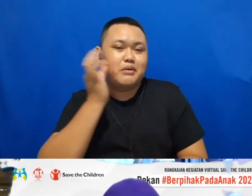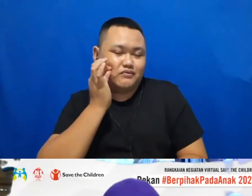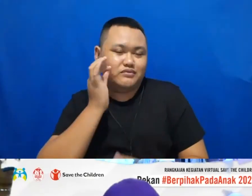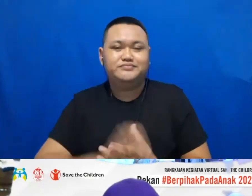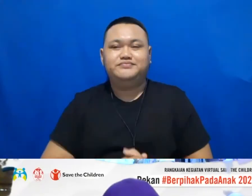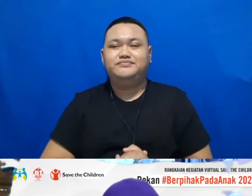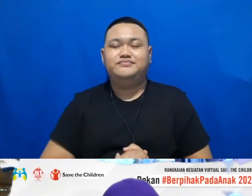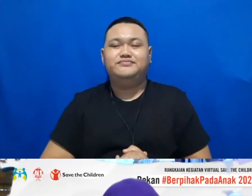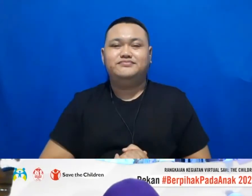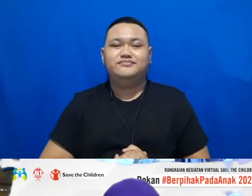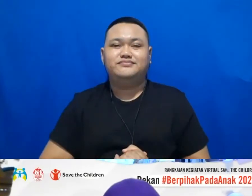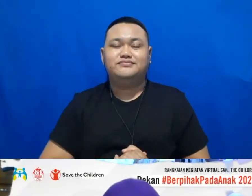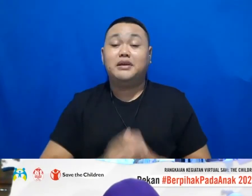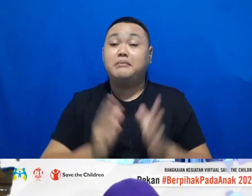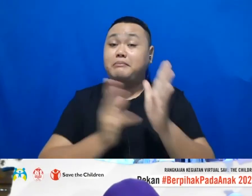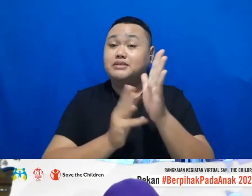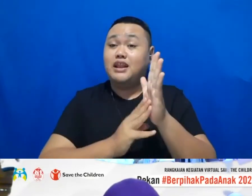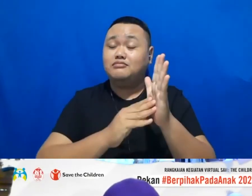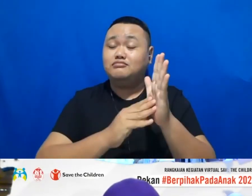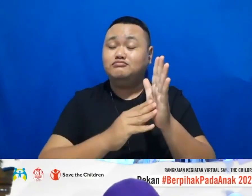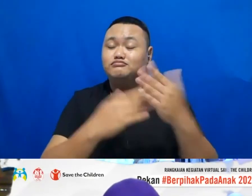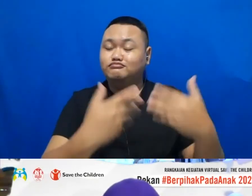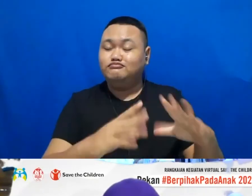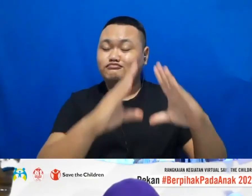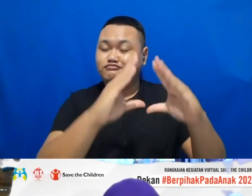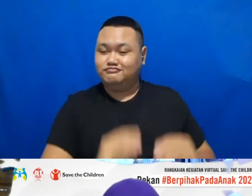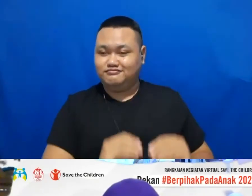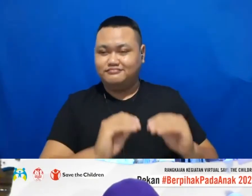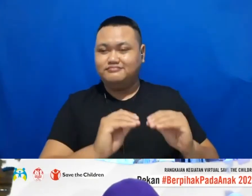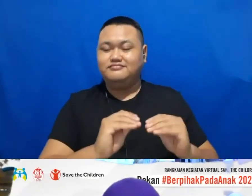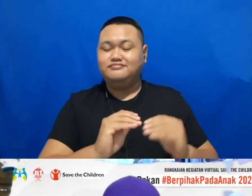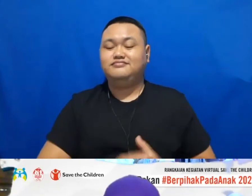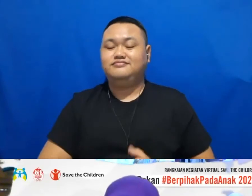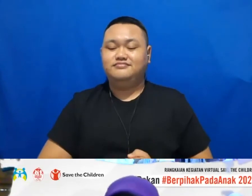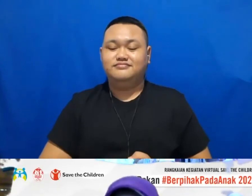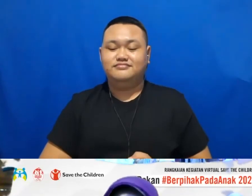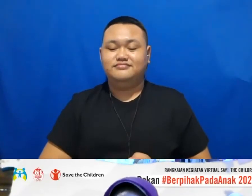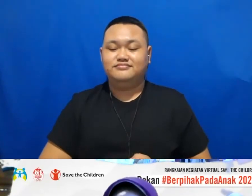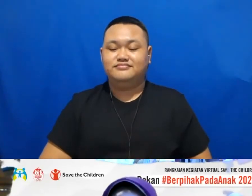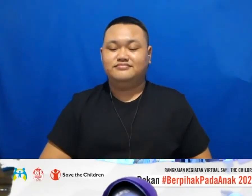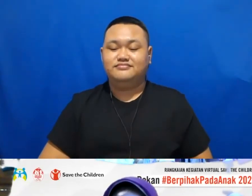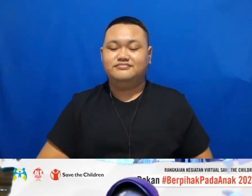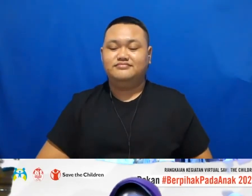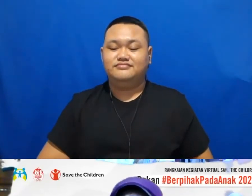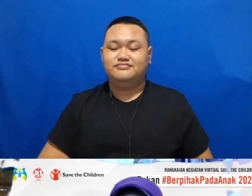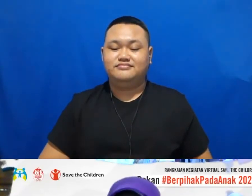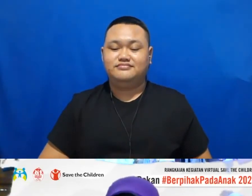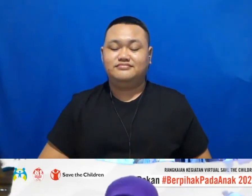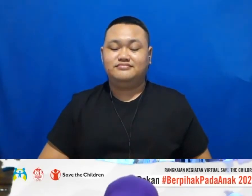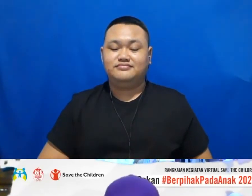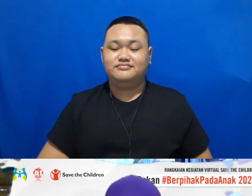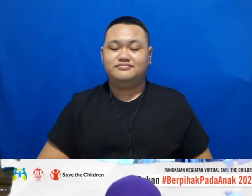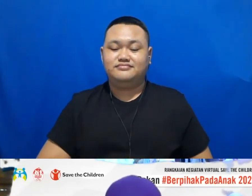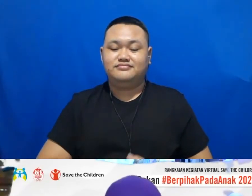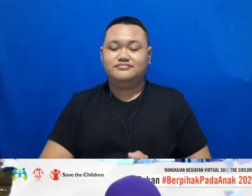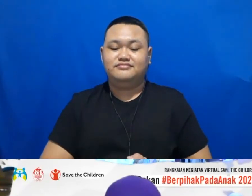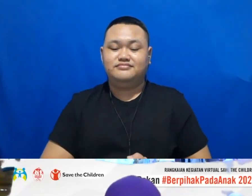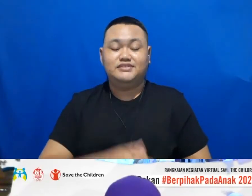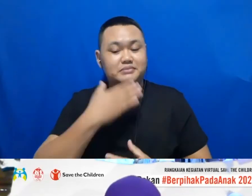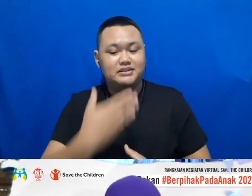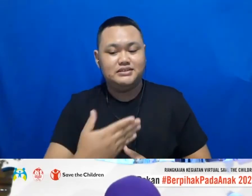tahun 2019 hingga tahun 2021 ini, beliau diangkat menjadi Duta SDGs atau Sustainable